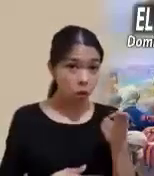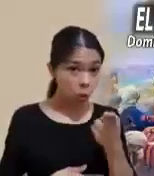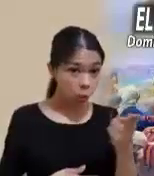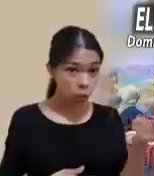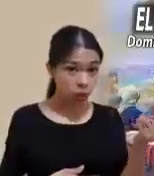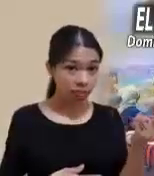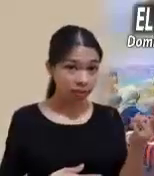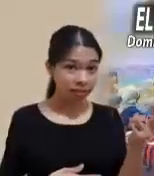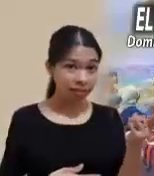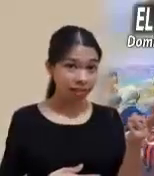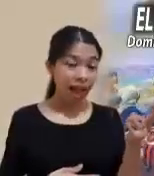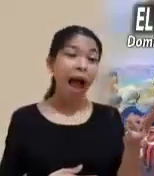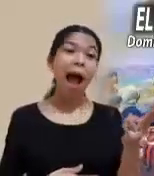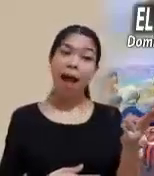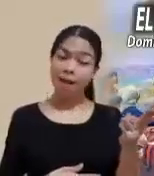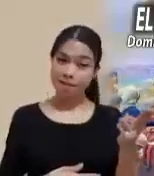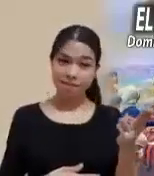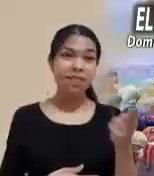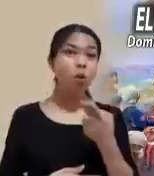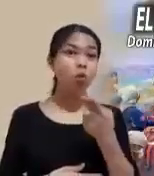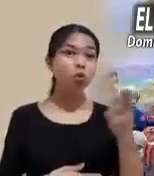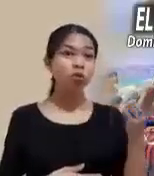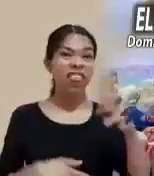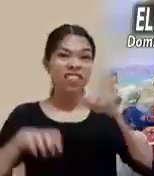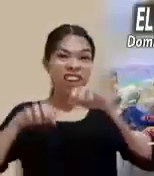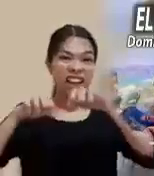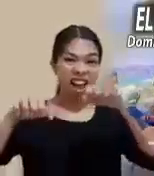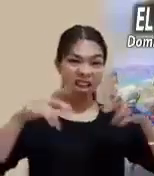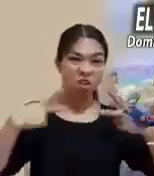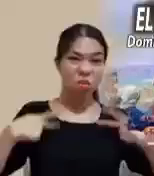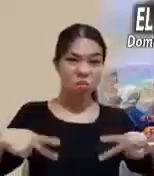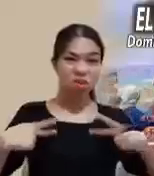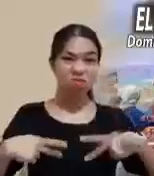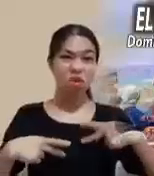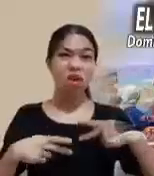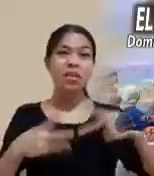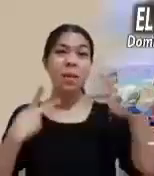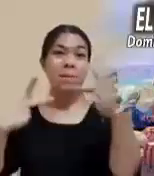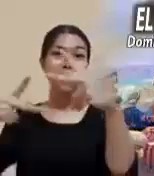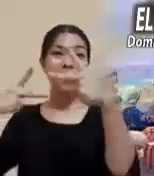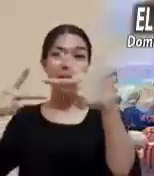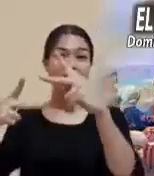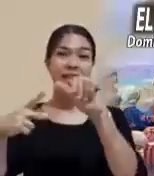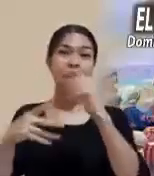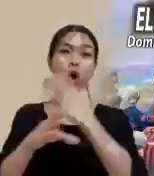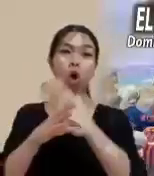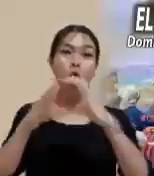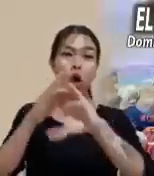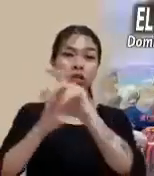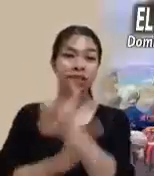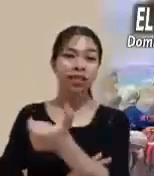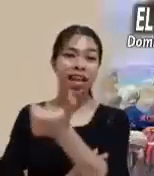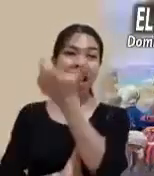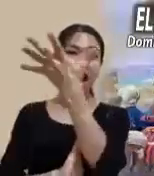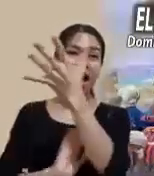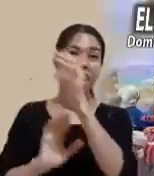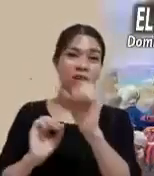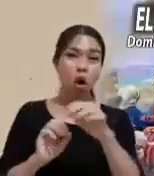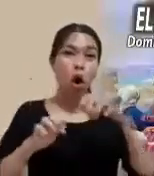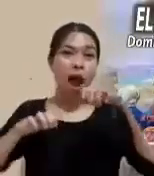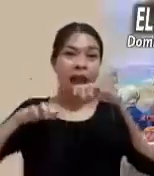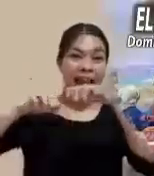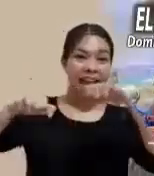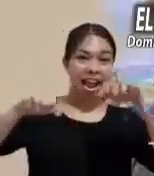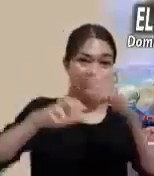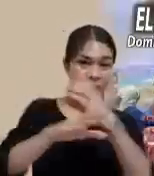venderse, por un par de sandalias los compran y hasta venden el salvado como trigo. Yo no olvidaré